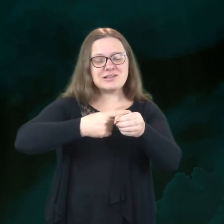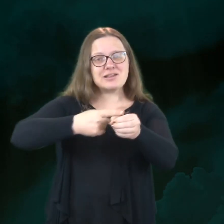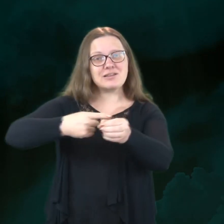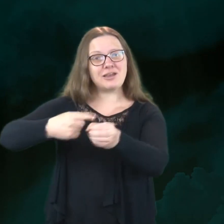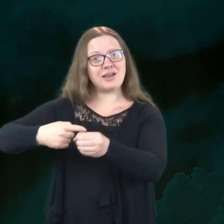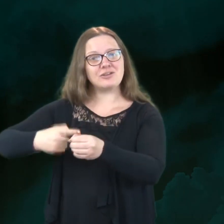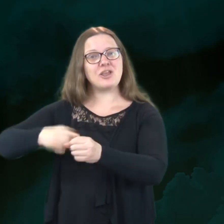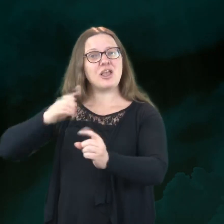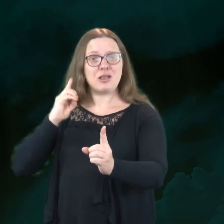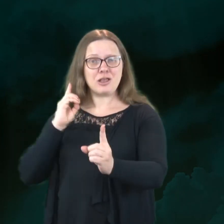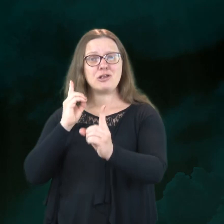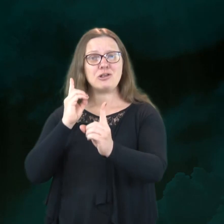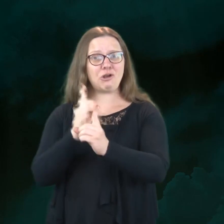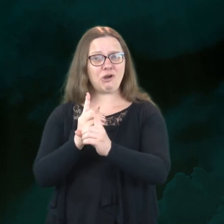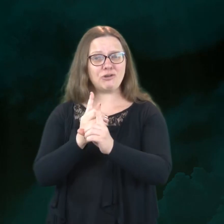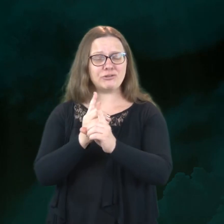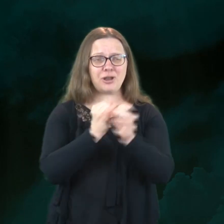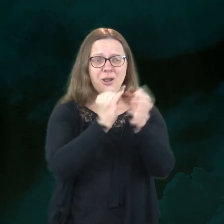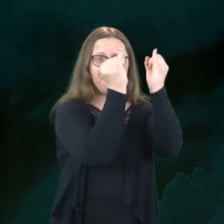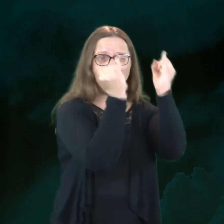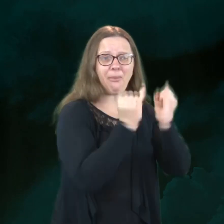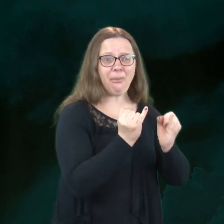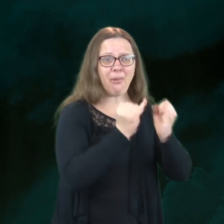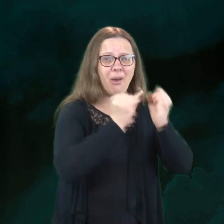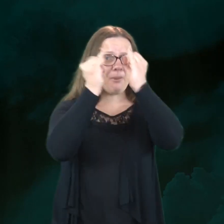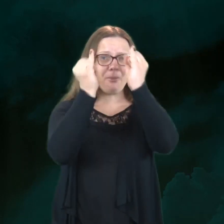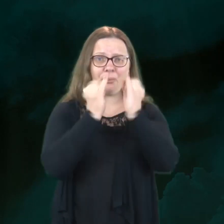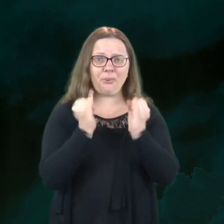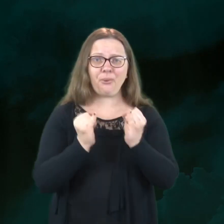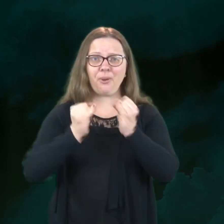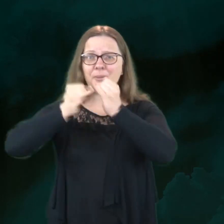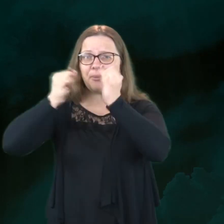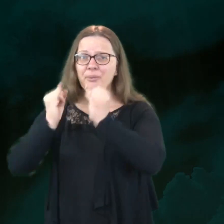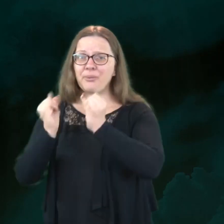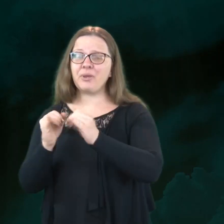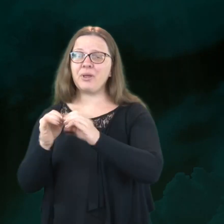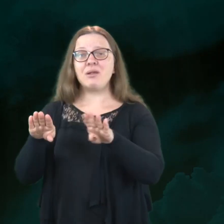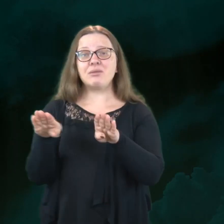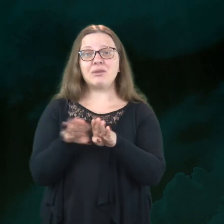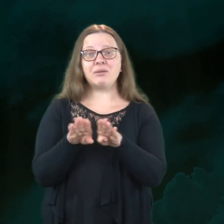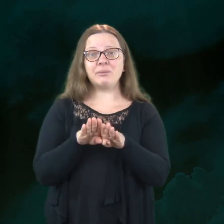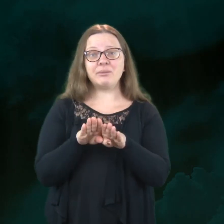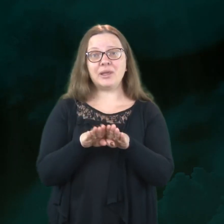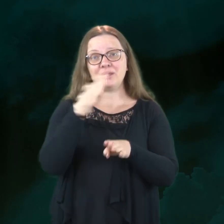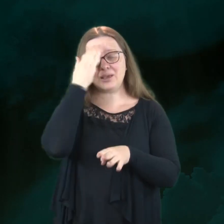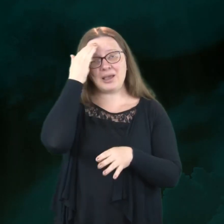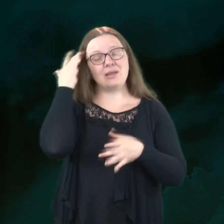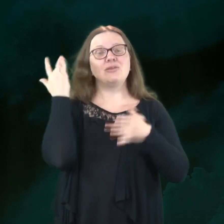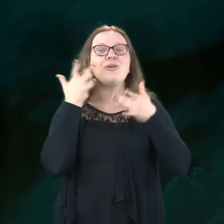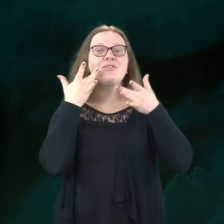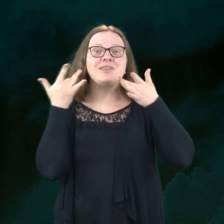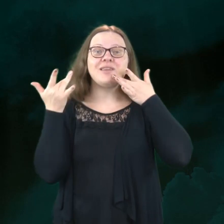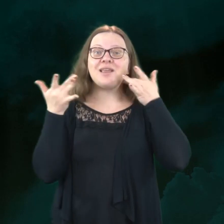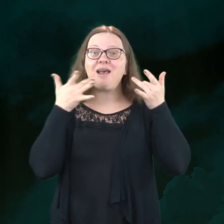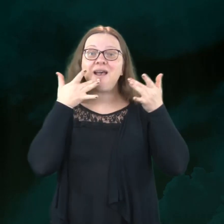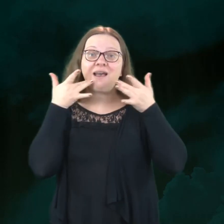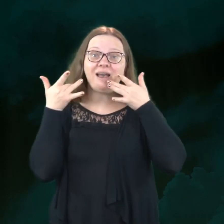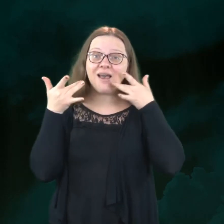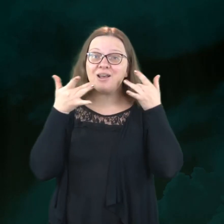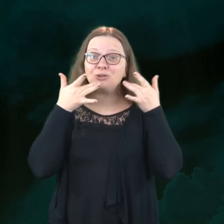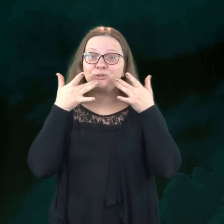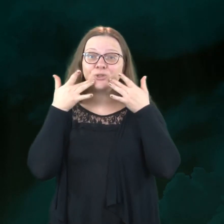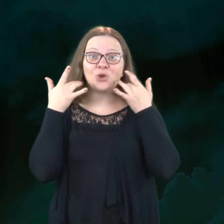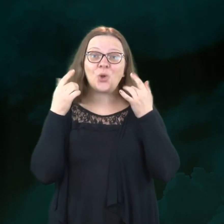né? E nos teatros, contavam história dos deuses, da mitologia grega. Eles até ensinavam